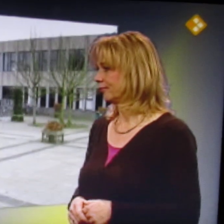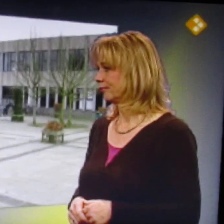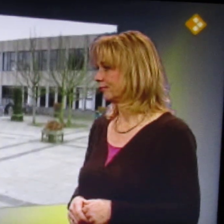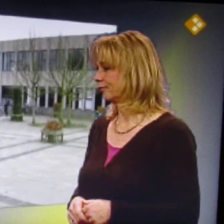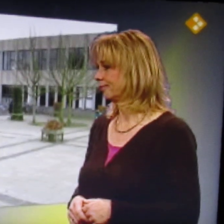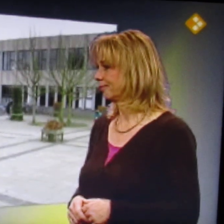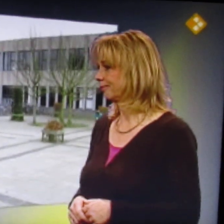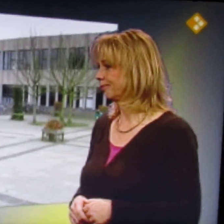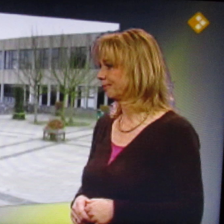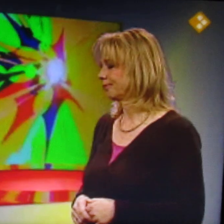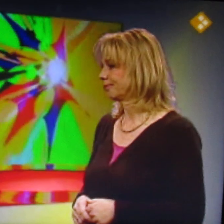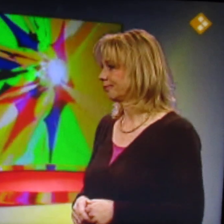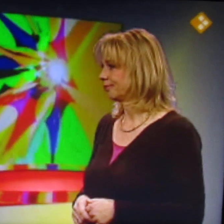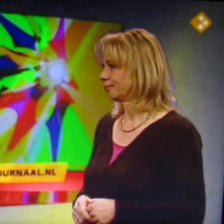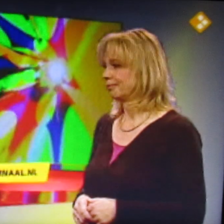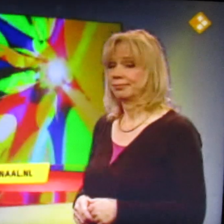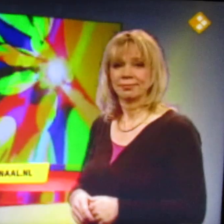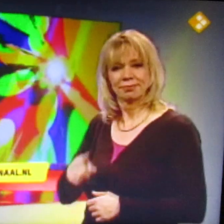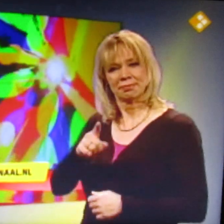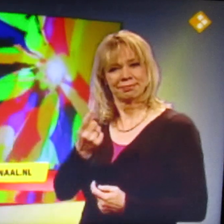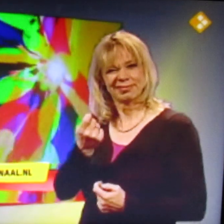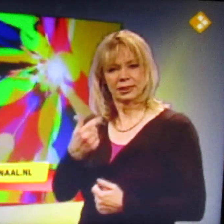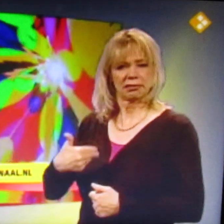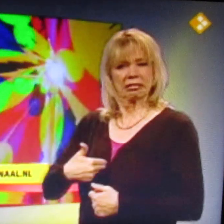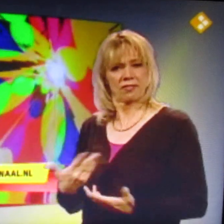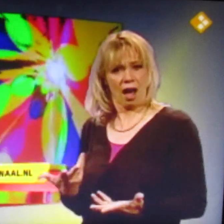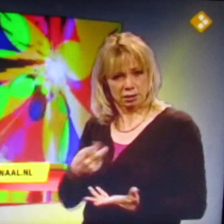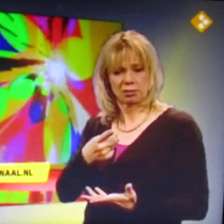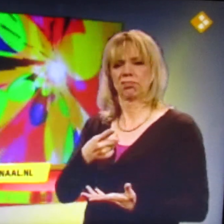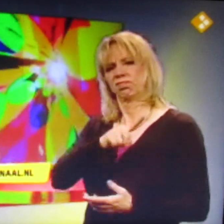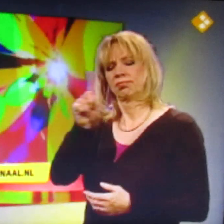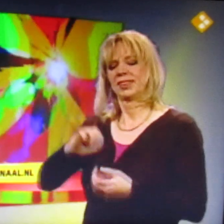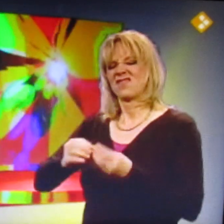Zit je ook iets dwars? Ga naar onze website en laat het ons weten.